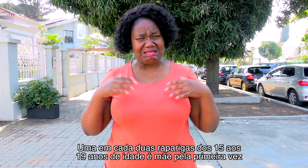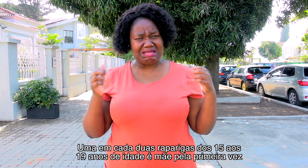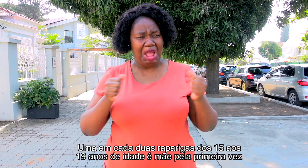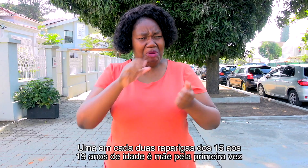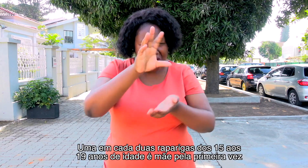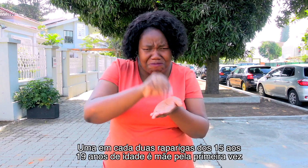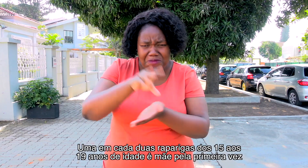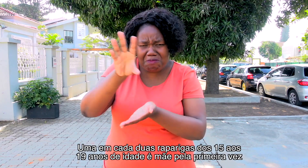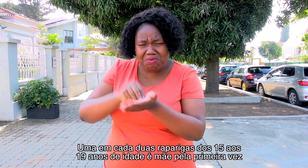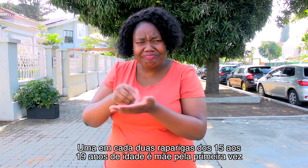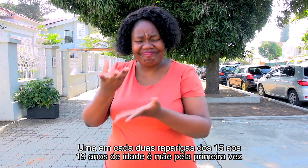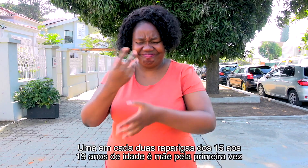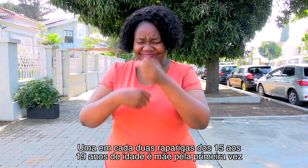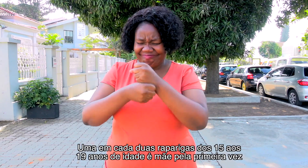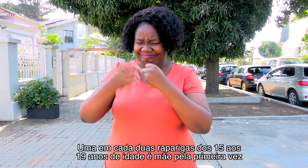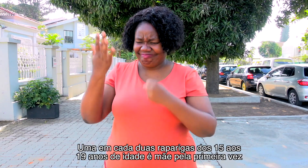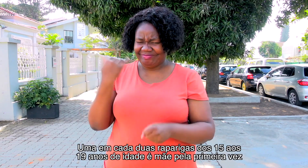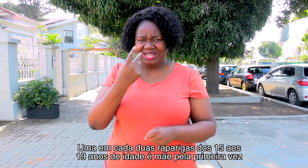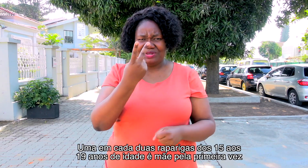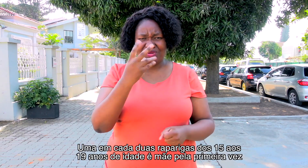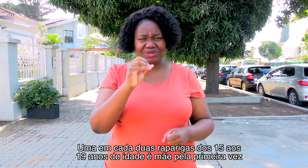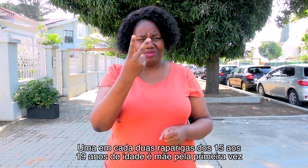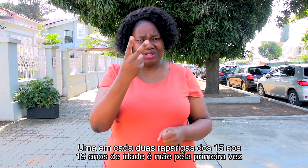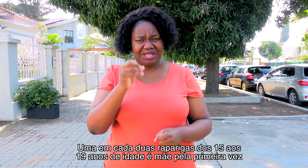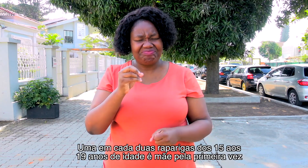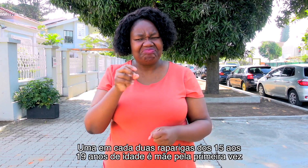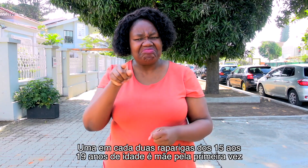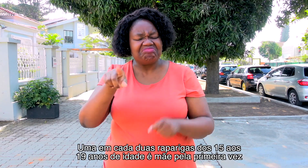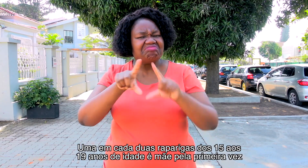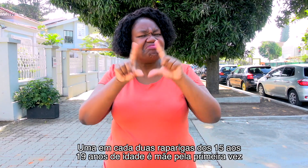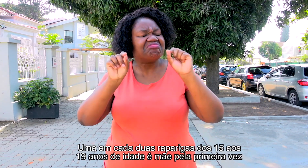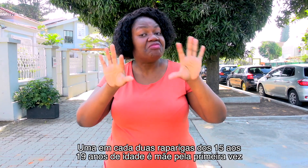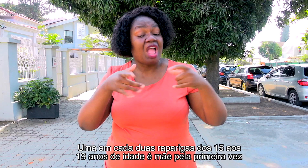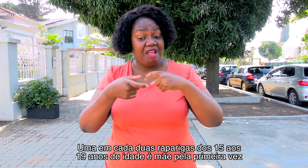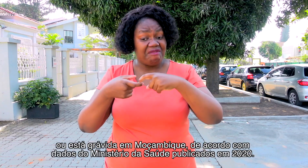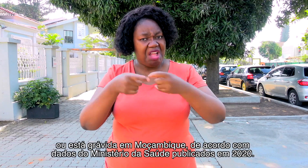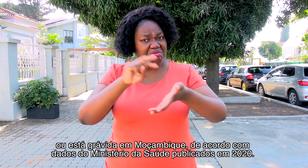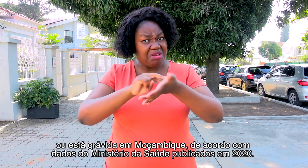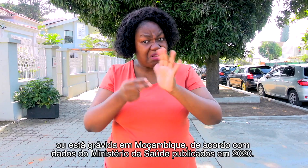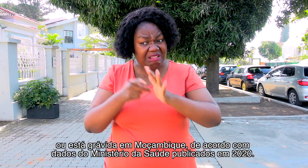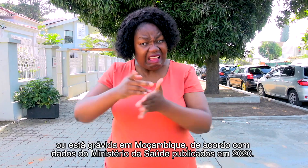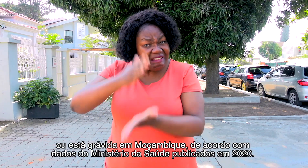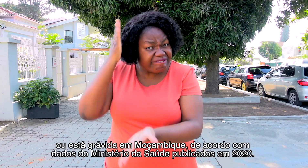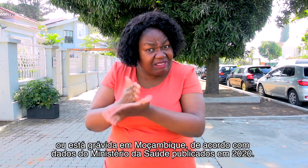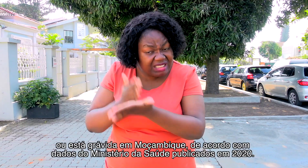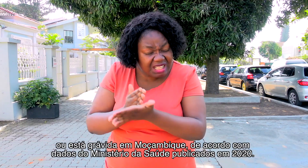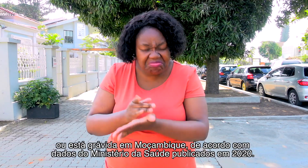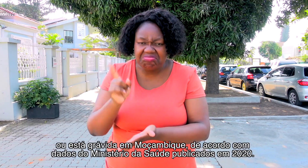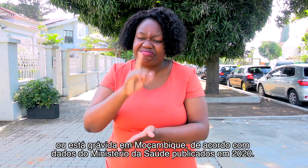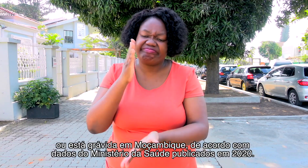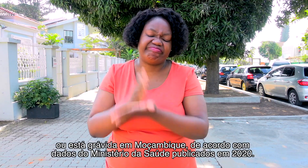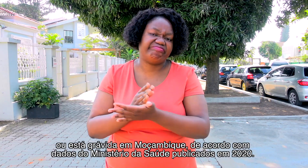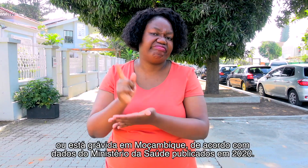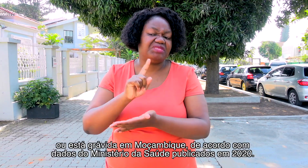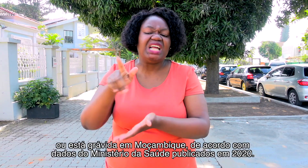Uma em cada duas raparigas dos 15 aos 19 anos de idade é mãe pela primeira vez ou está grávida em Moçambique, de acordo